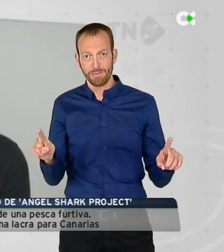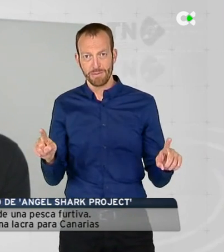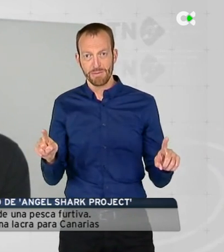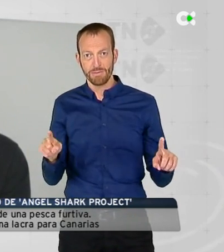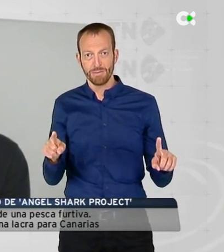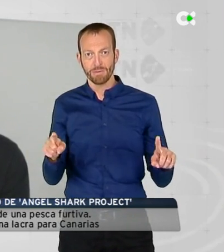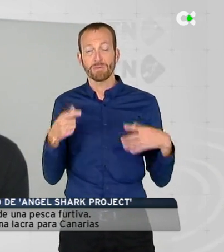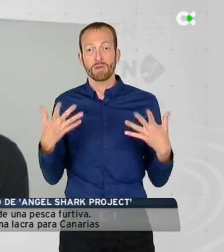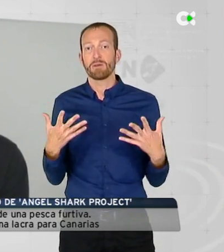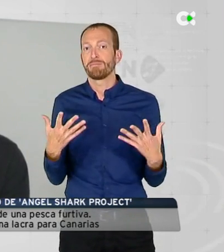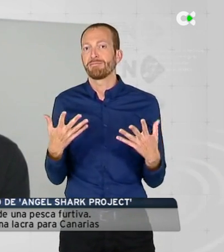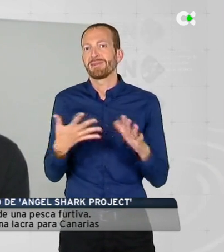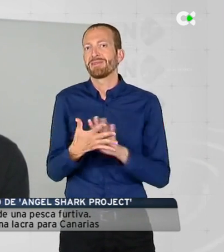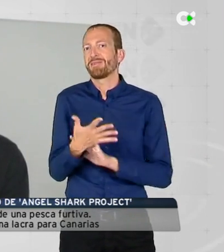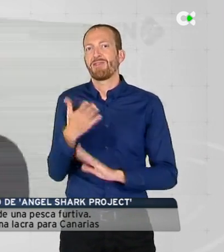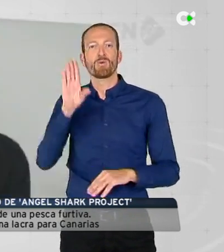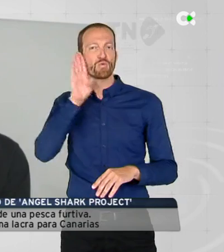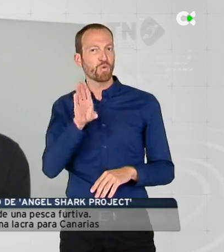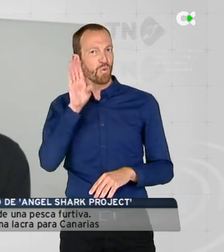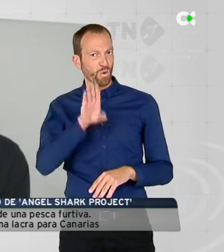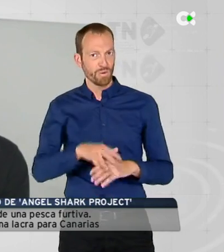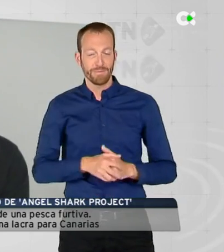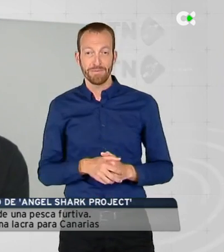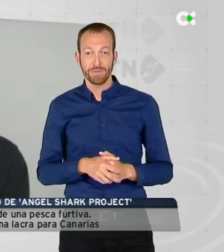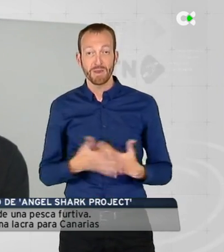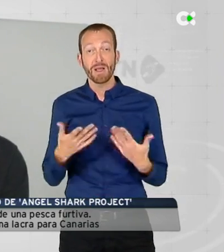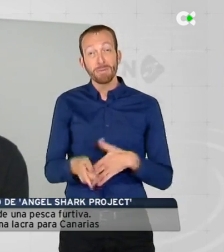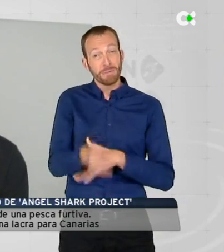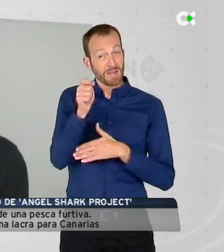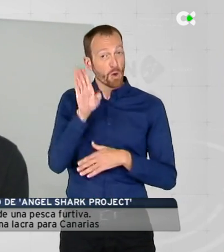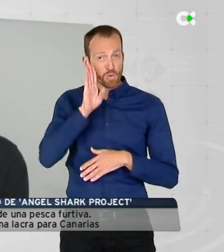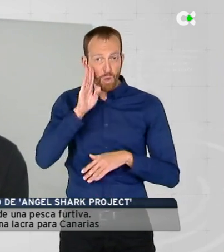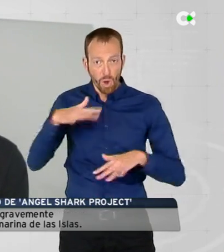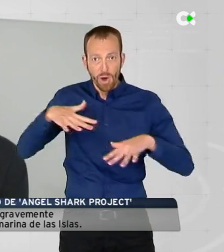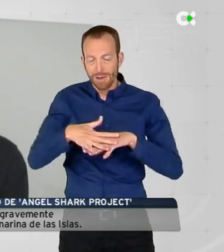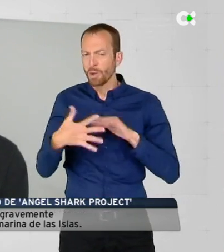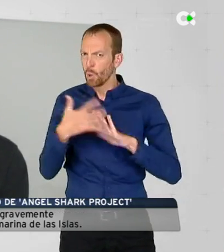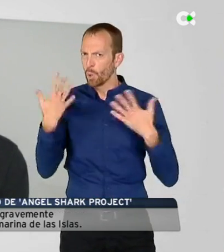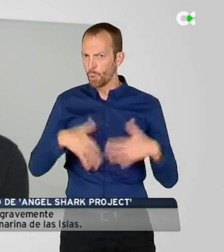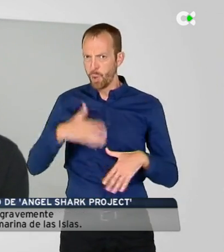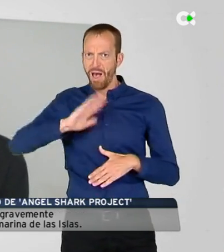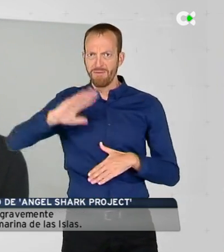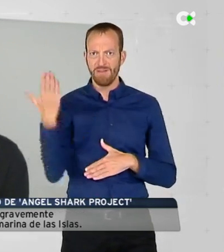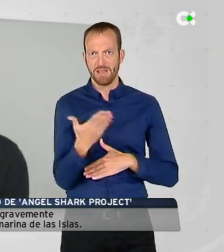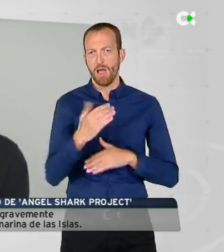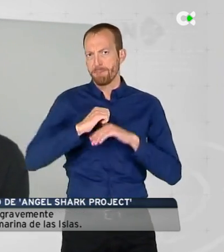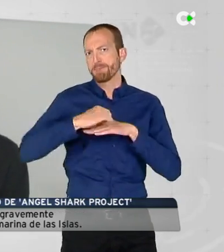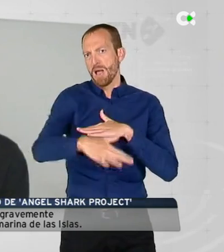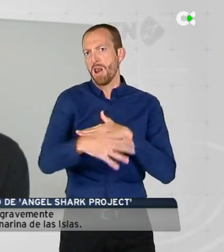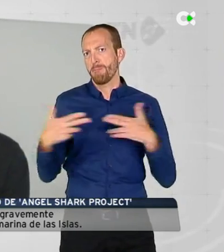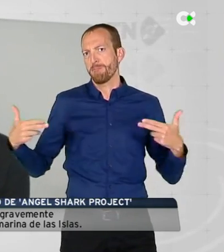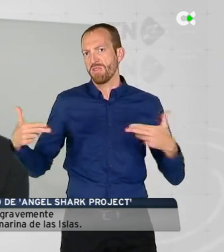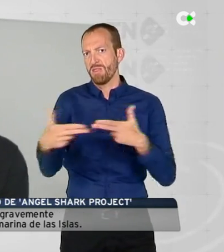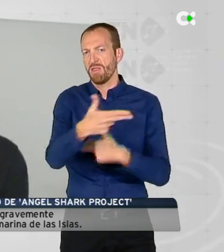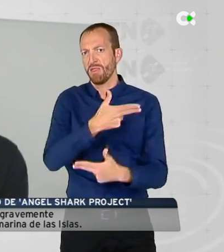se trata de una pesca furtiva. La pesca furtiva es una lacra para Canarias y perjudica gravemente